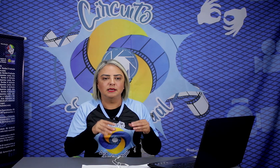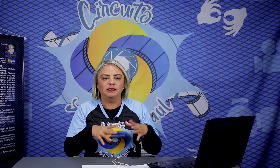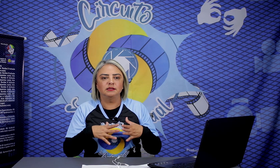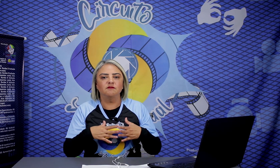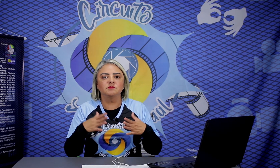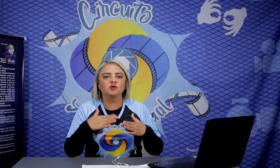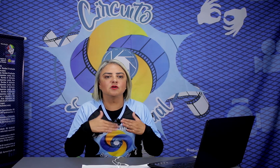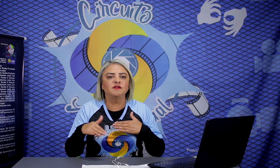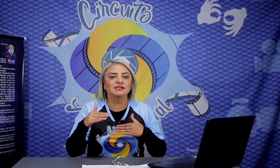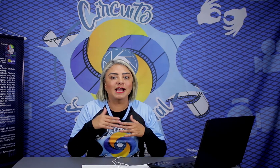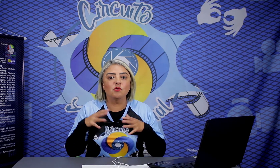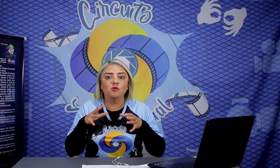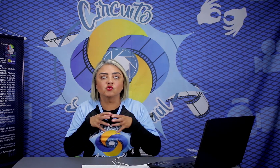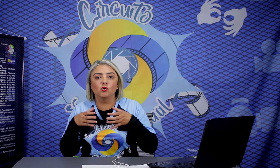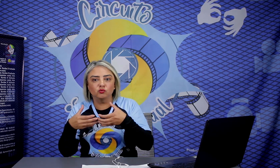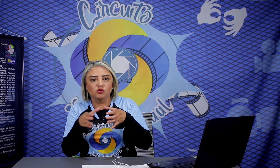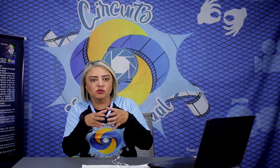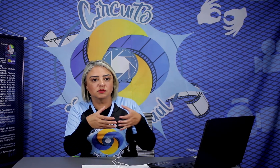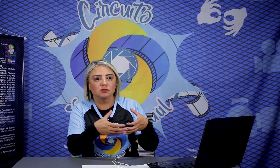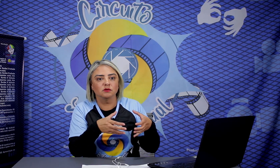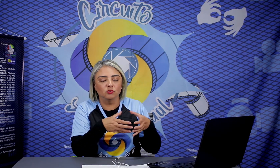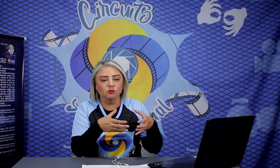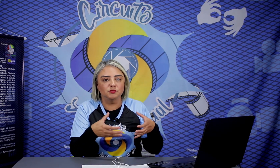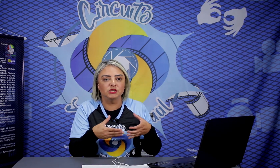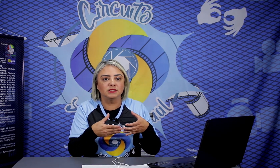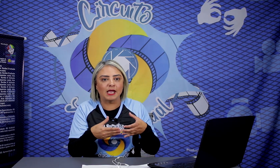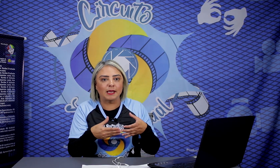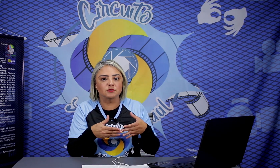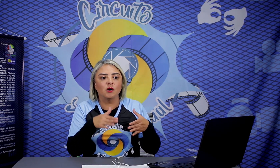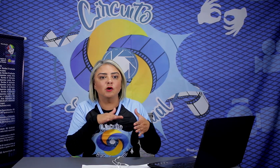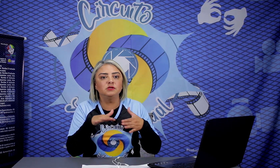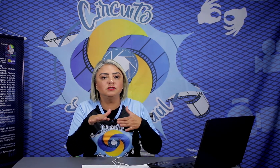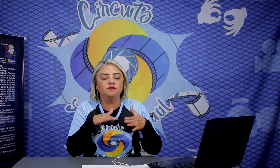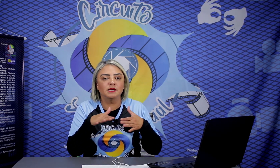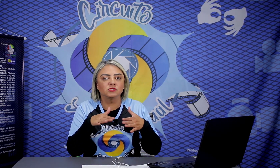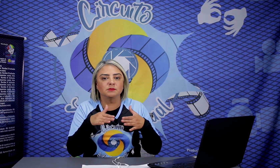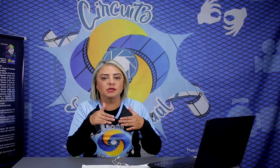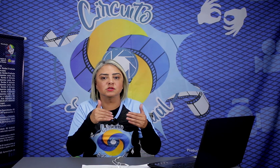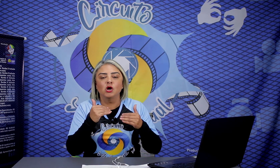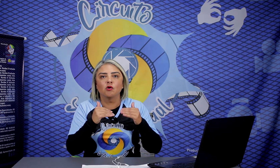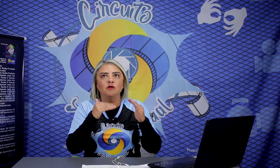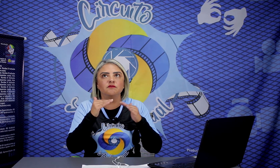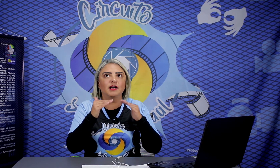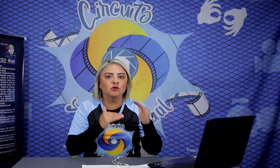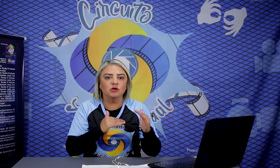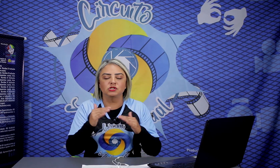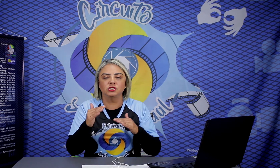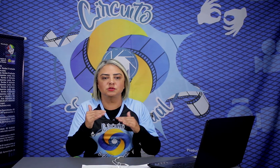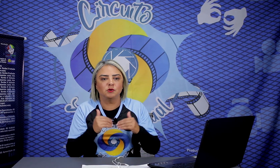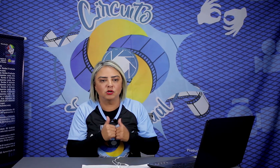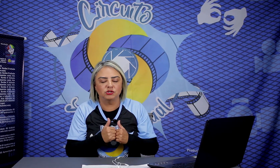então vamos conversar com os outros grupos de intérpretes, qual é o nível mais ou menos, qual o valor que a gente